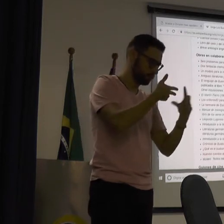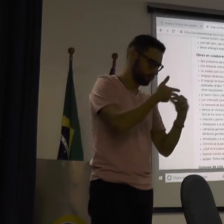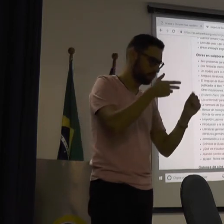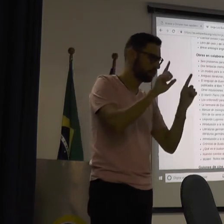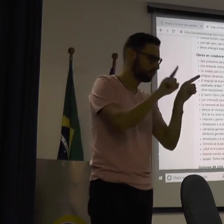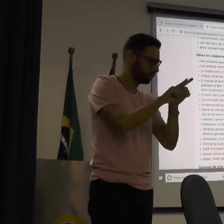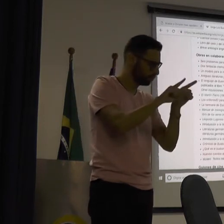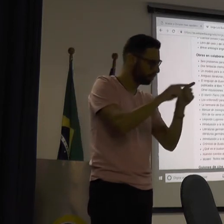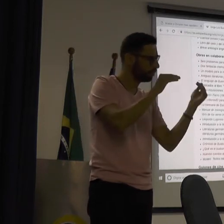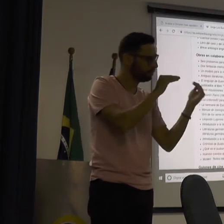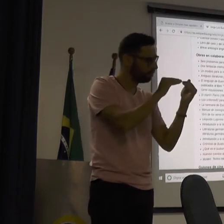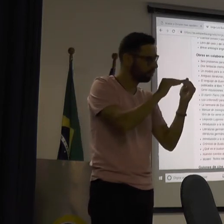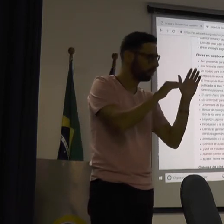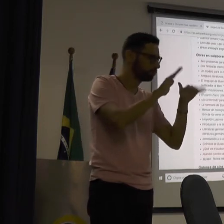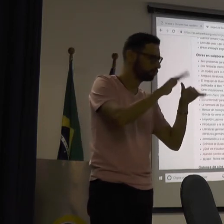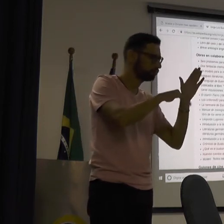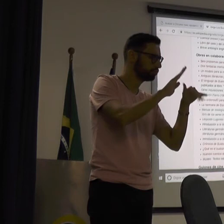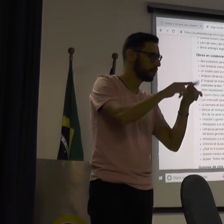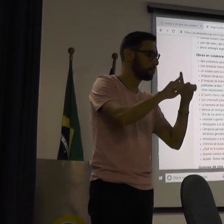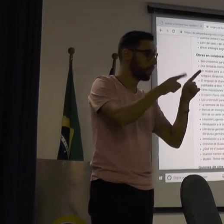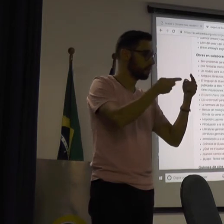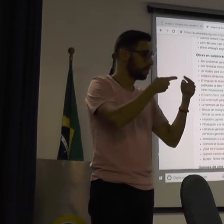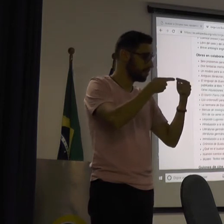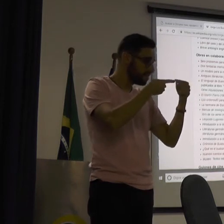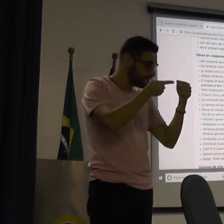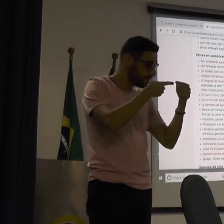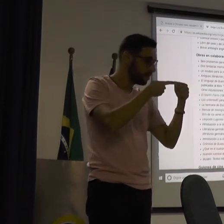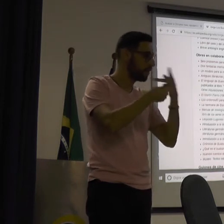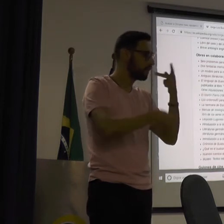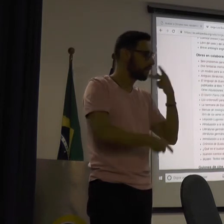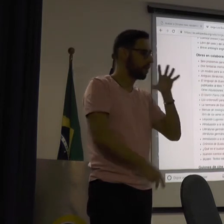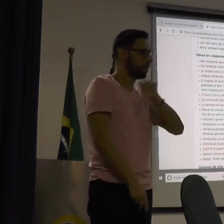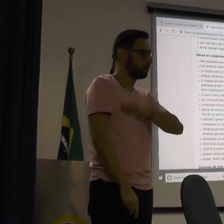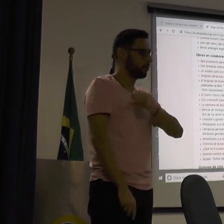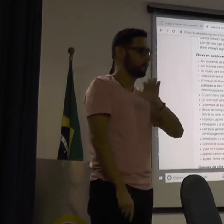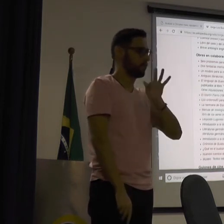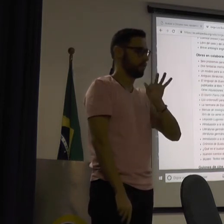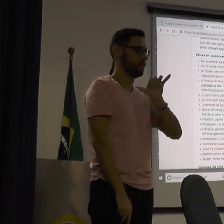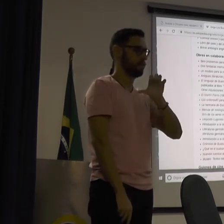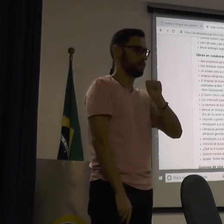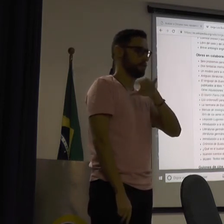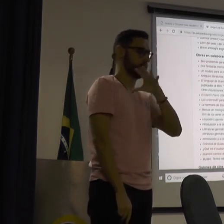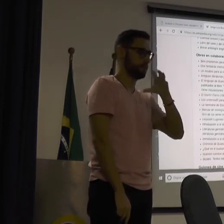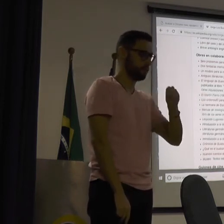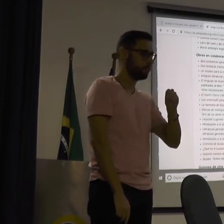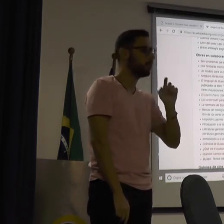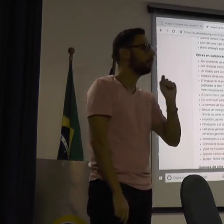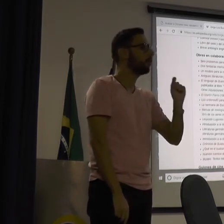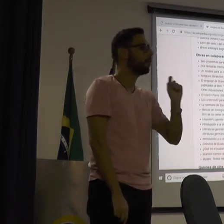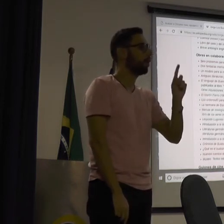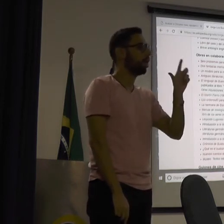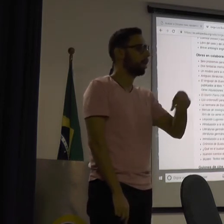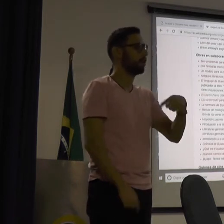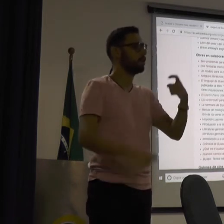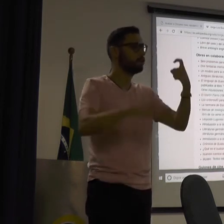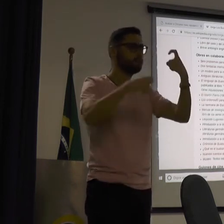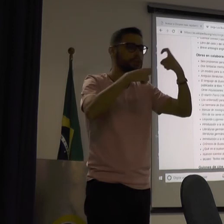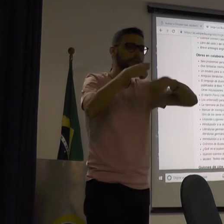Mas o Schopenhauer fala sobre o amor físico. Ele fala, o